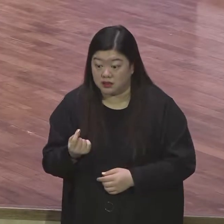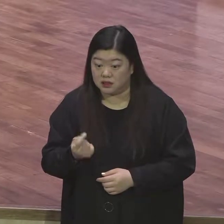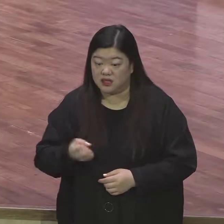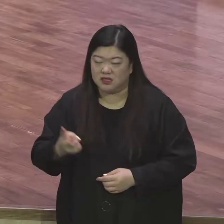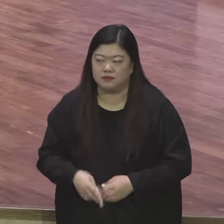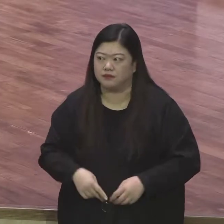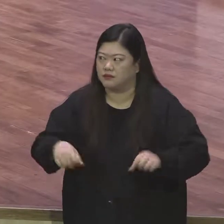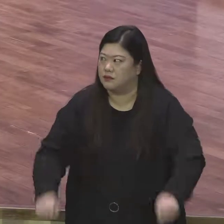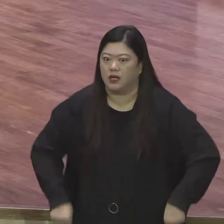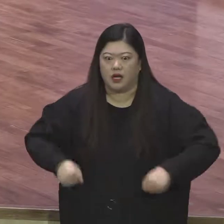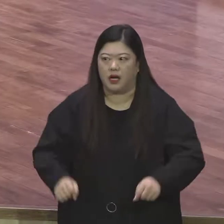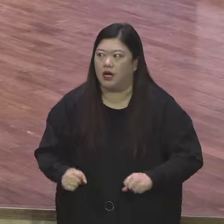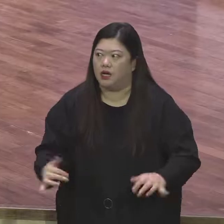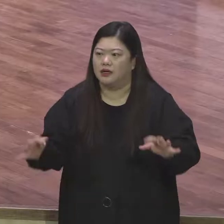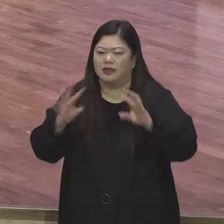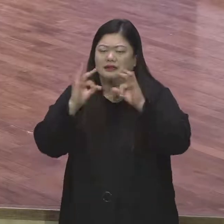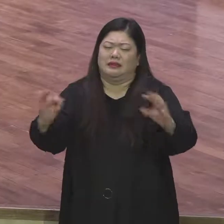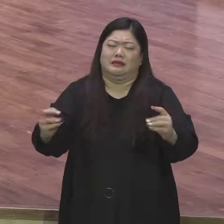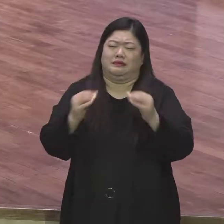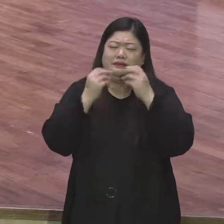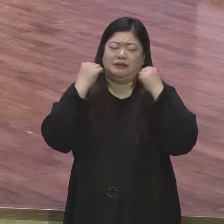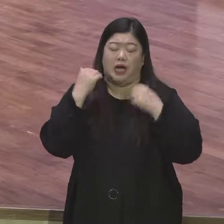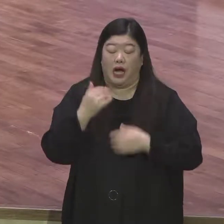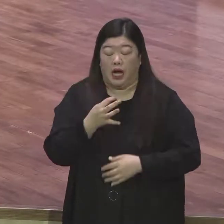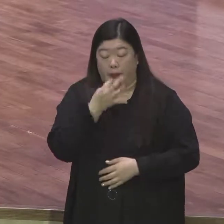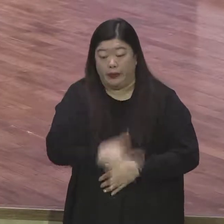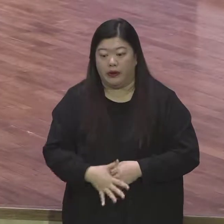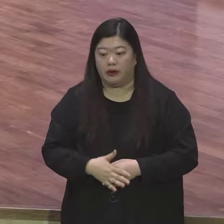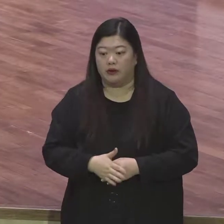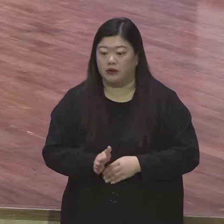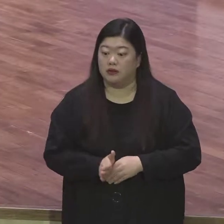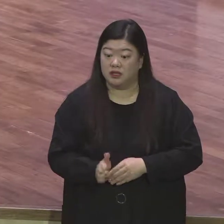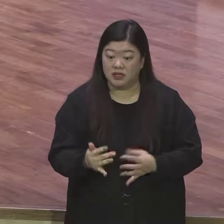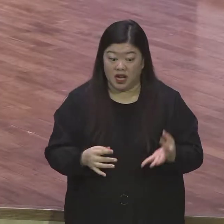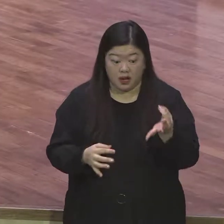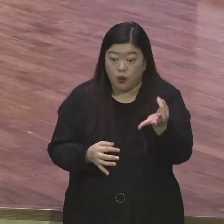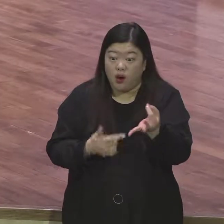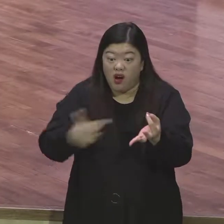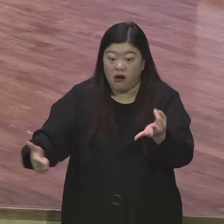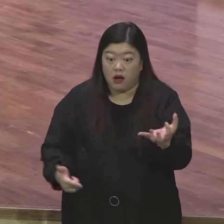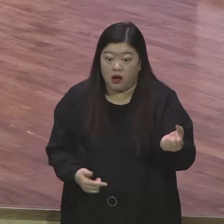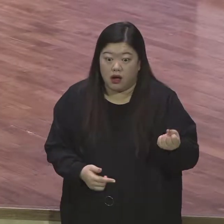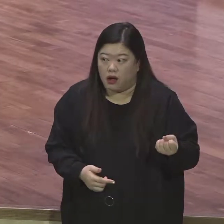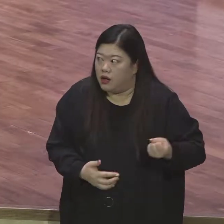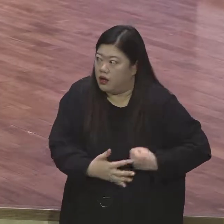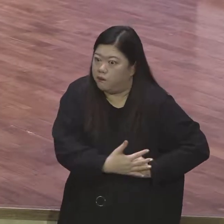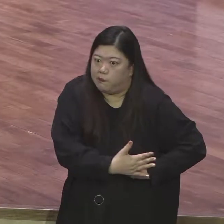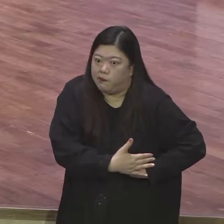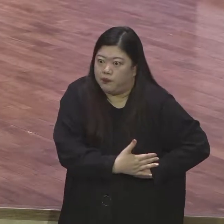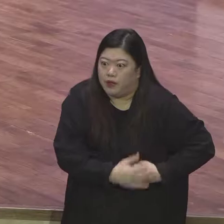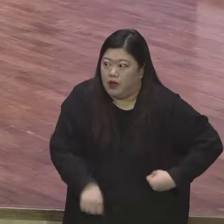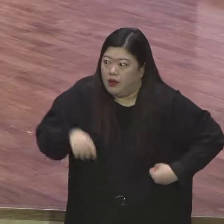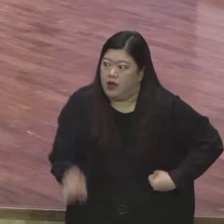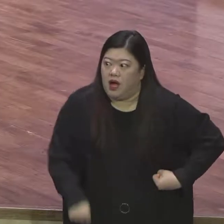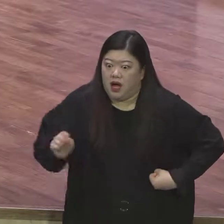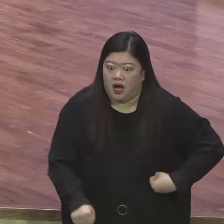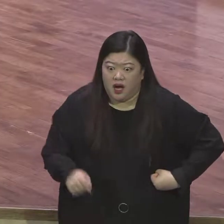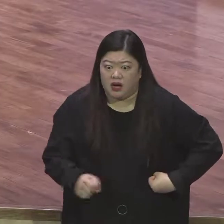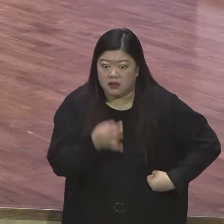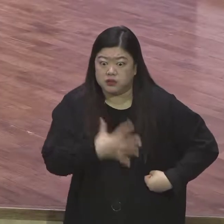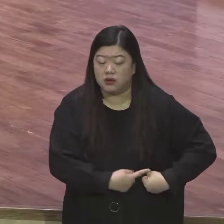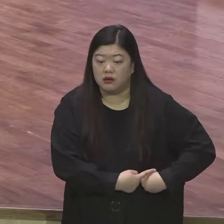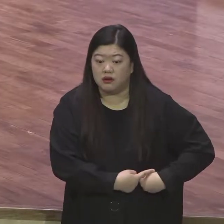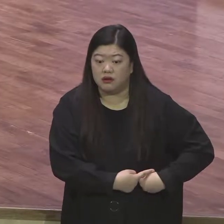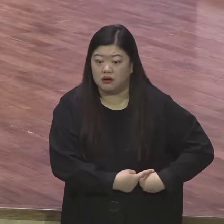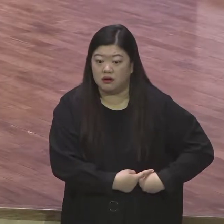겁니다. 그 정도로 위험하고 어려운 일. 그것도 성교비 들고 와야 되니까 얼마나 그 당시에